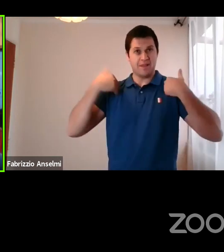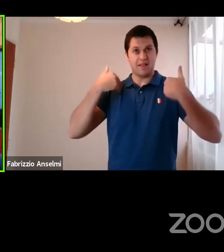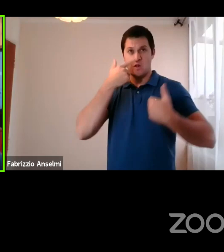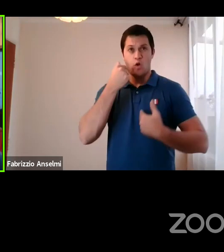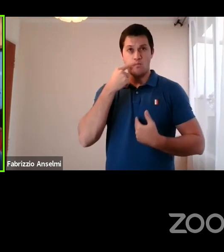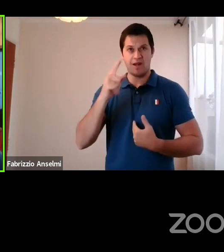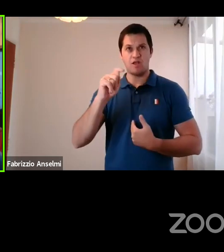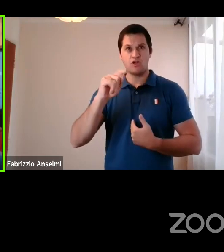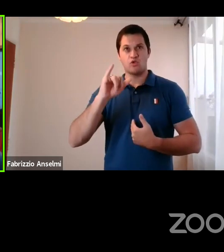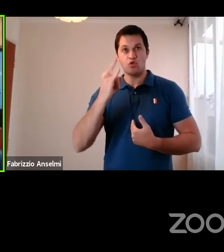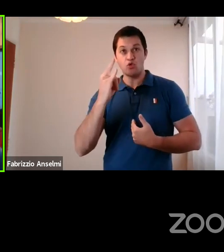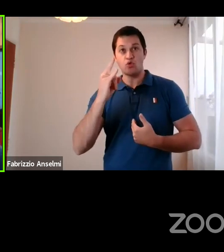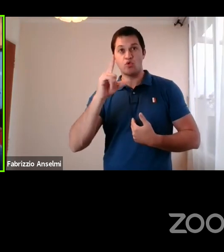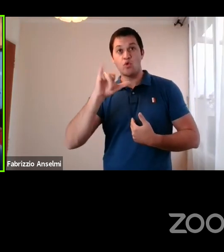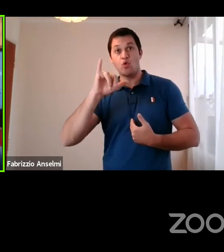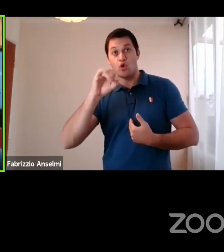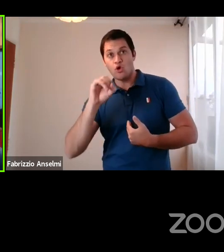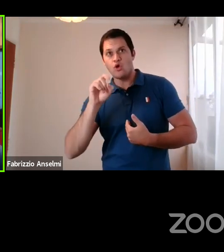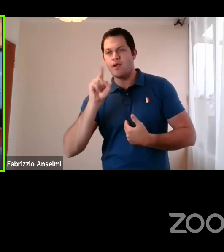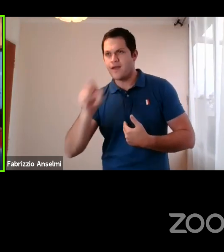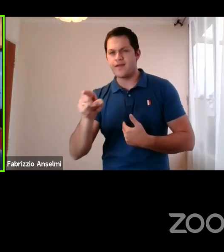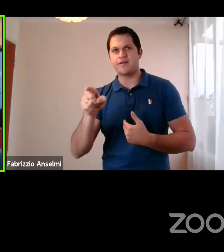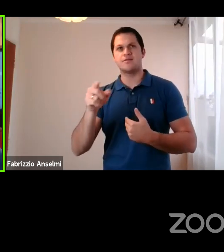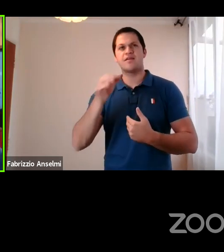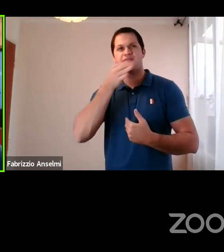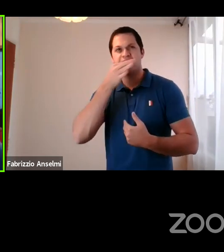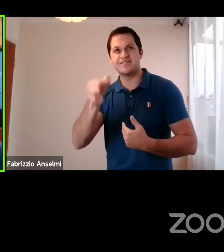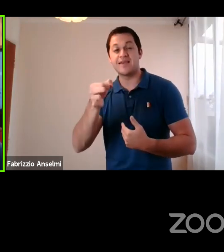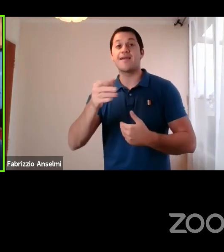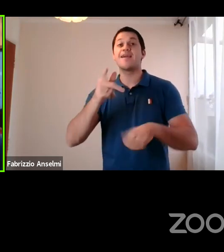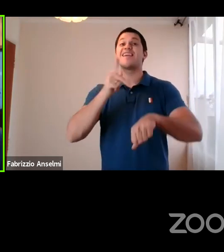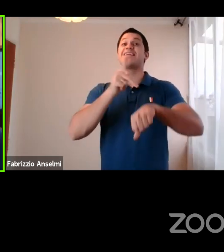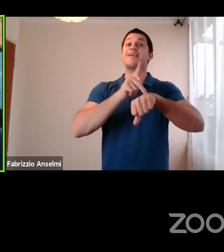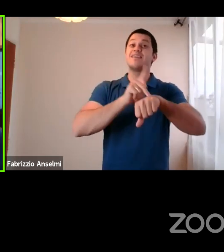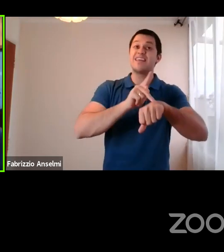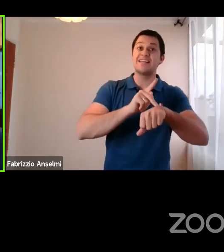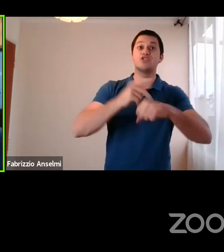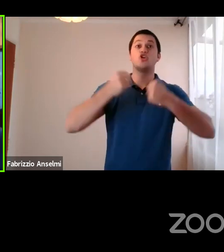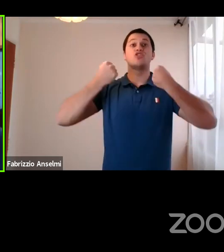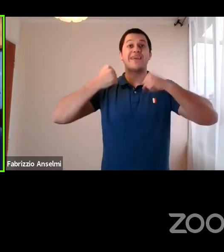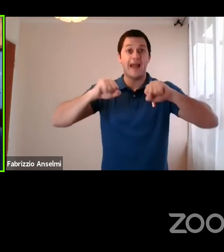Y él le colocó este nombre, kinesioterapia ginecológica, ¿ya?